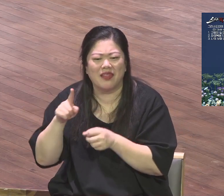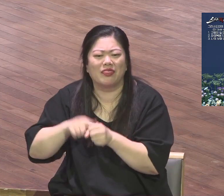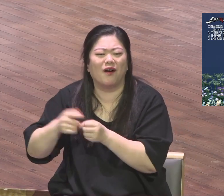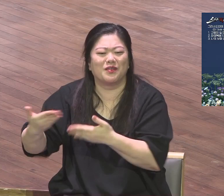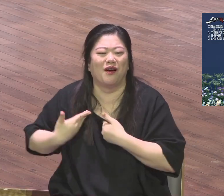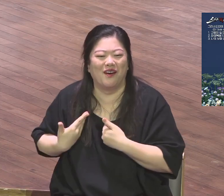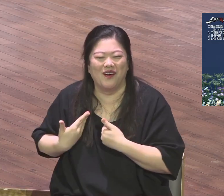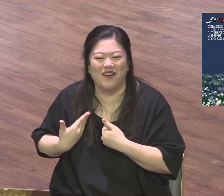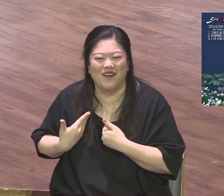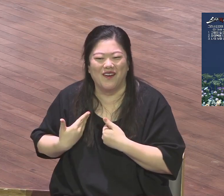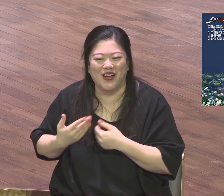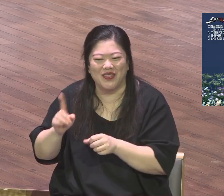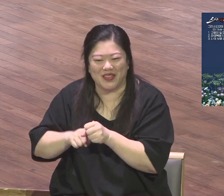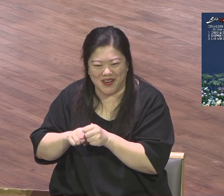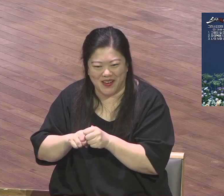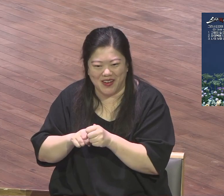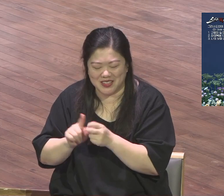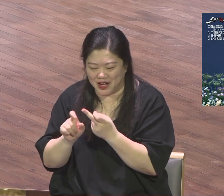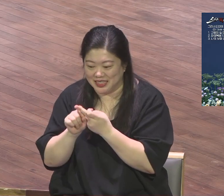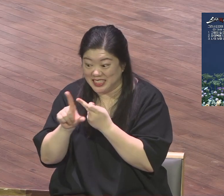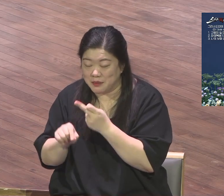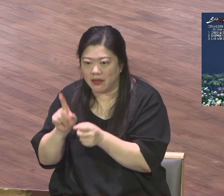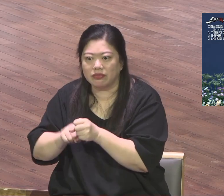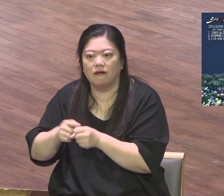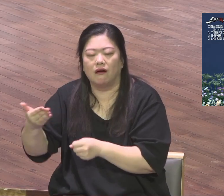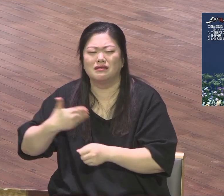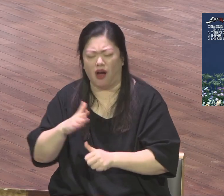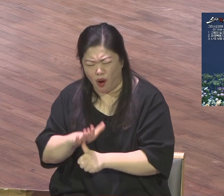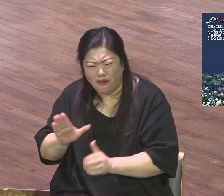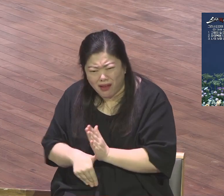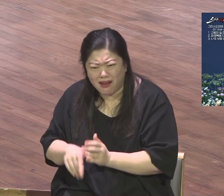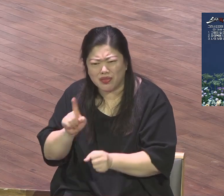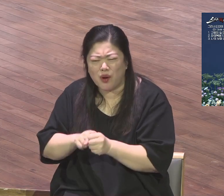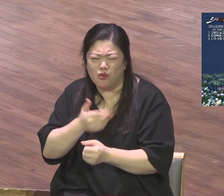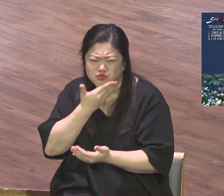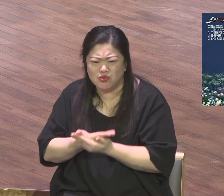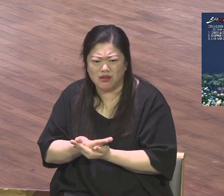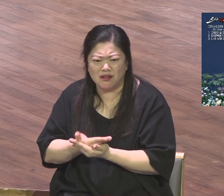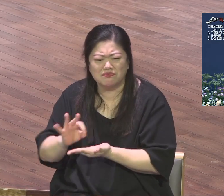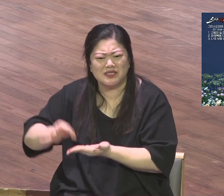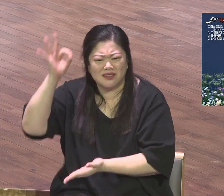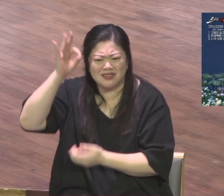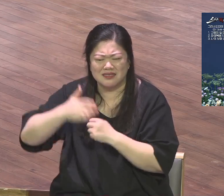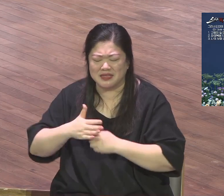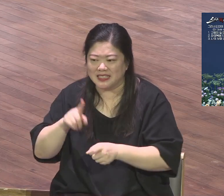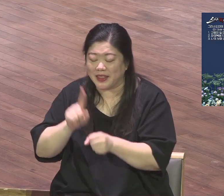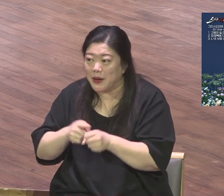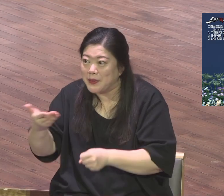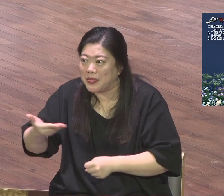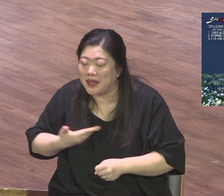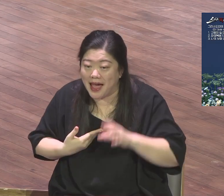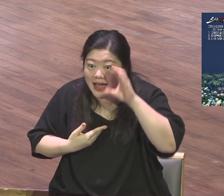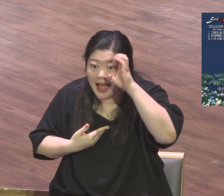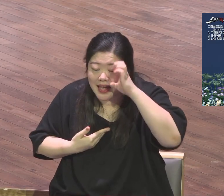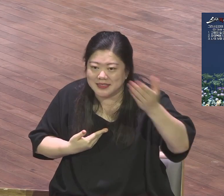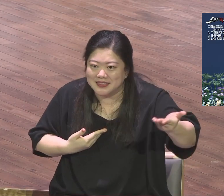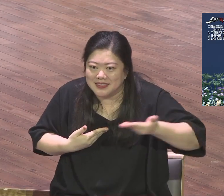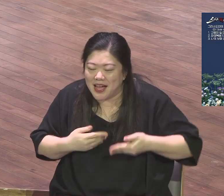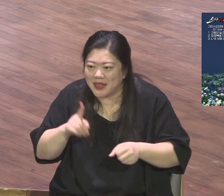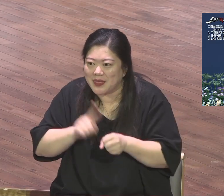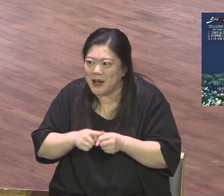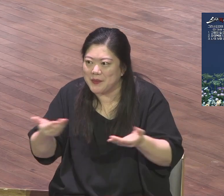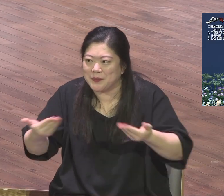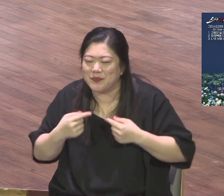시골에서 그걸 받아먹는데 그렇게 맛있을 수가 없어요. 저는 생각에 그래서 교회는 안 나갔어요.